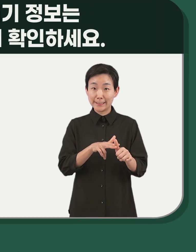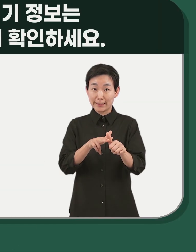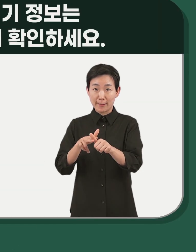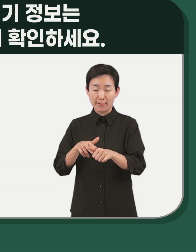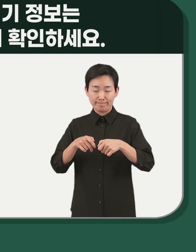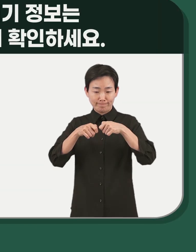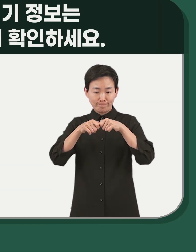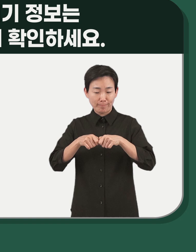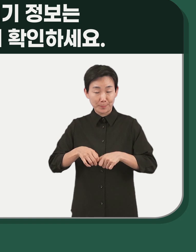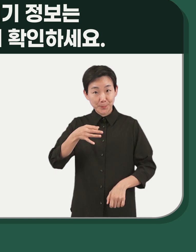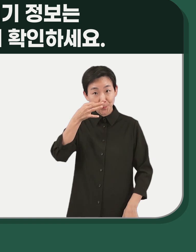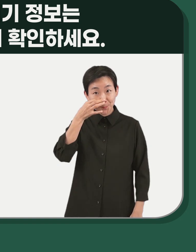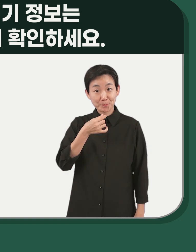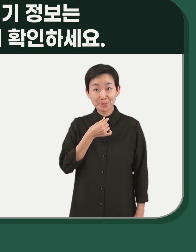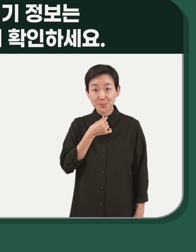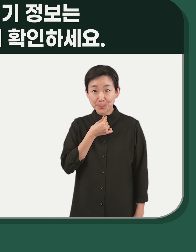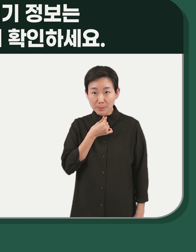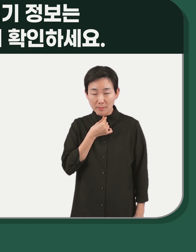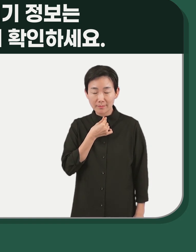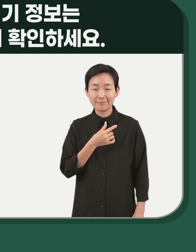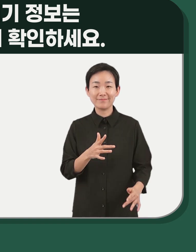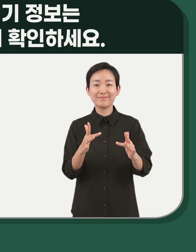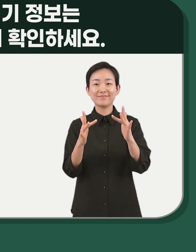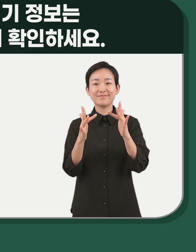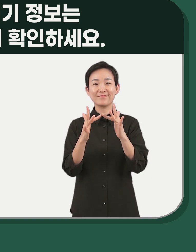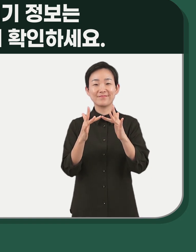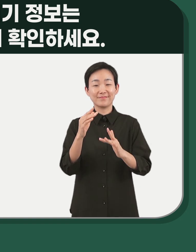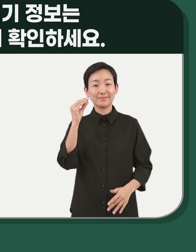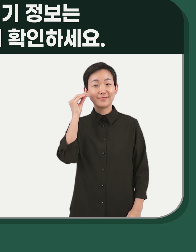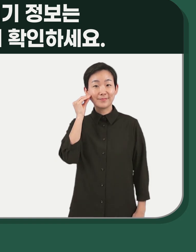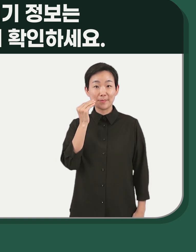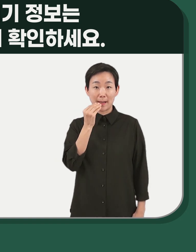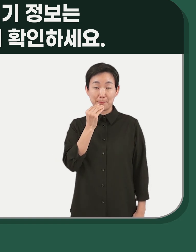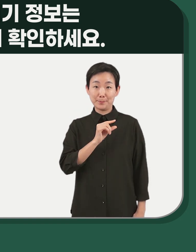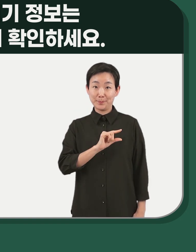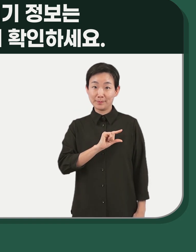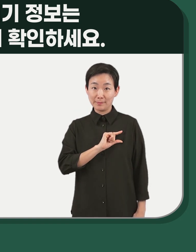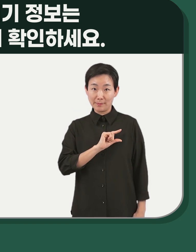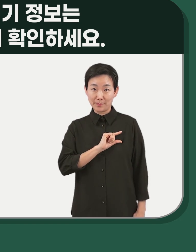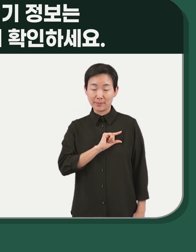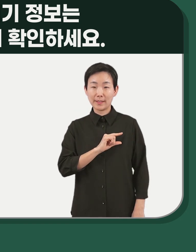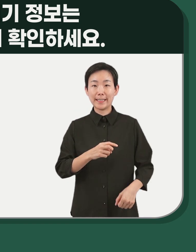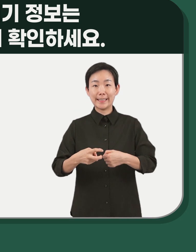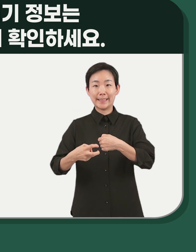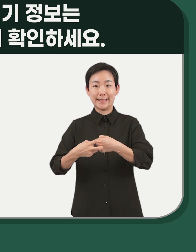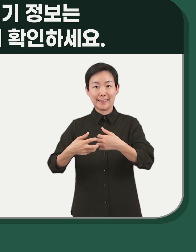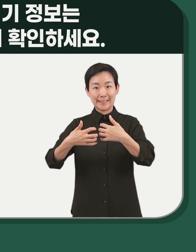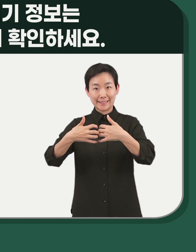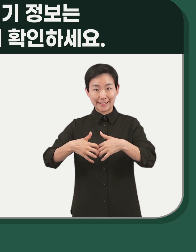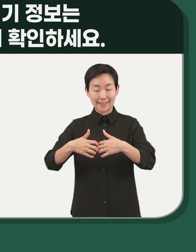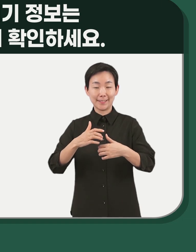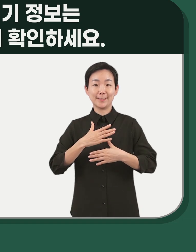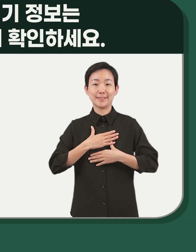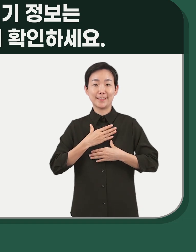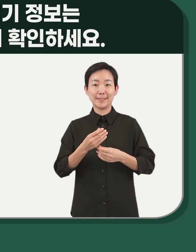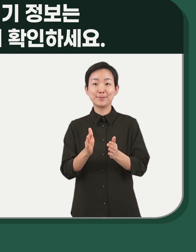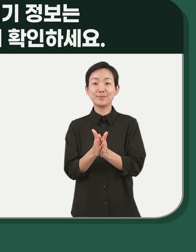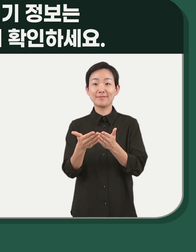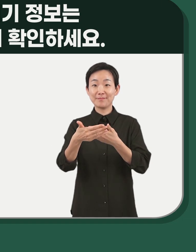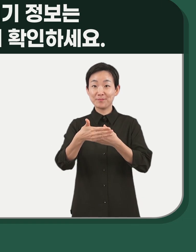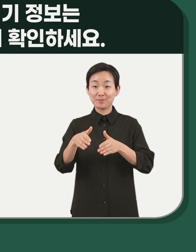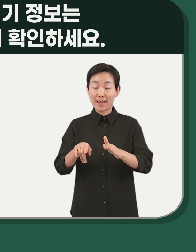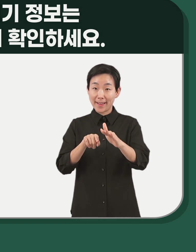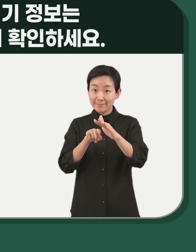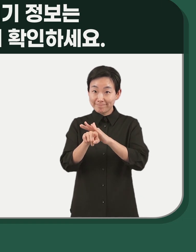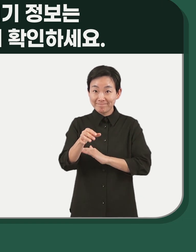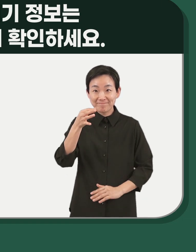더욱 자세한 의료기기 정보는 의료기기 안심책방에서 확인하세요. 인터넷에 의료기기 안심책방을